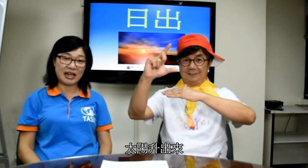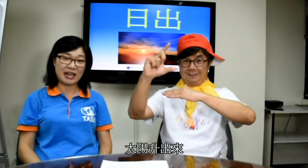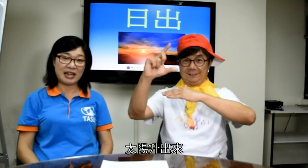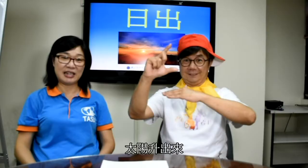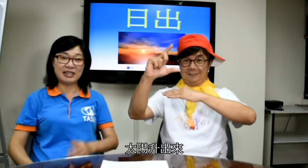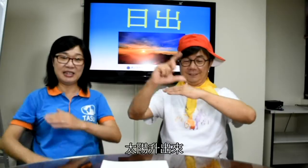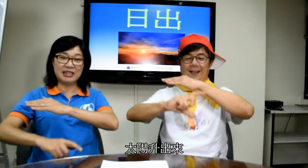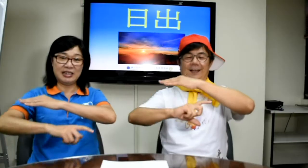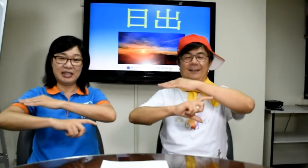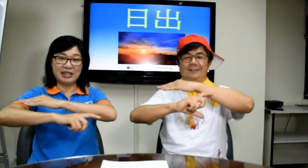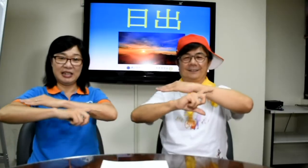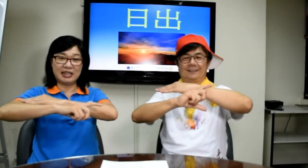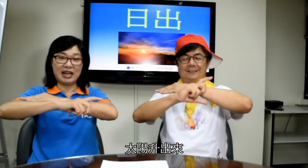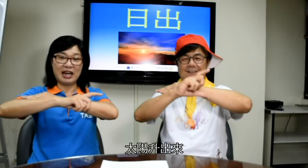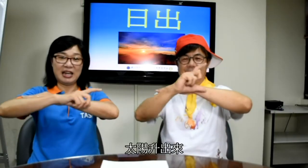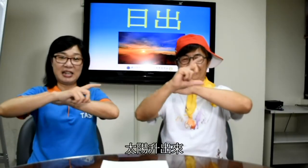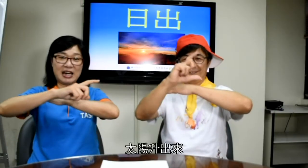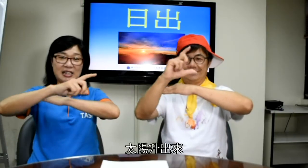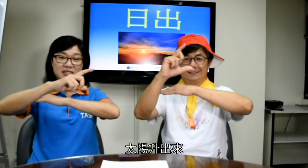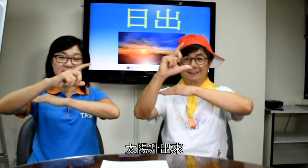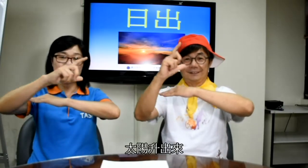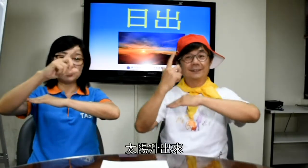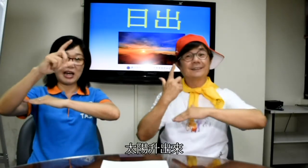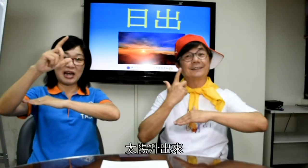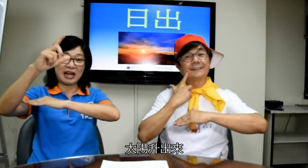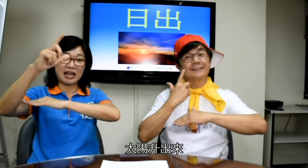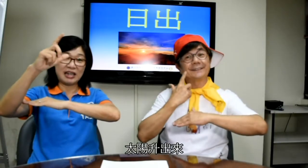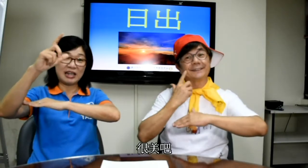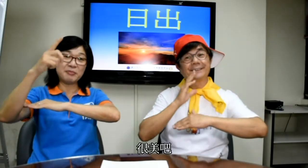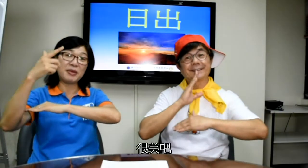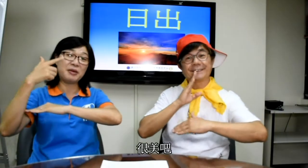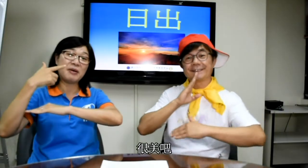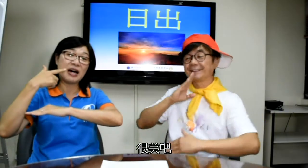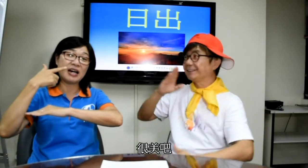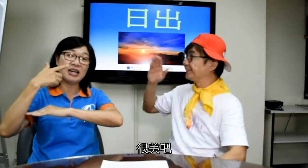来，太阳升出来很美吧？